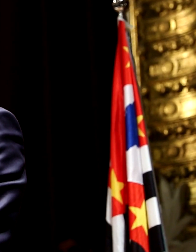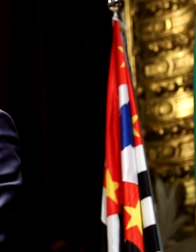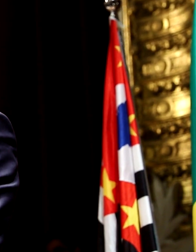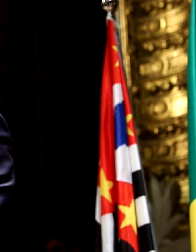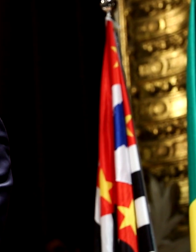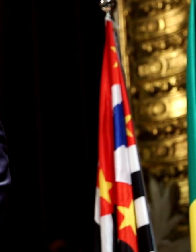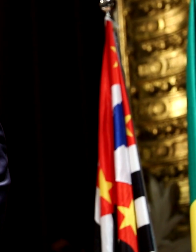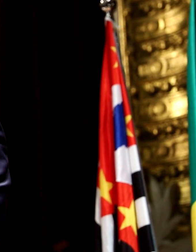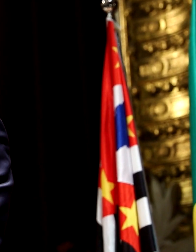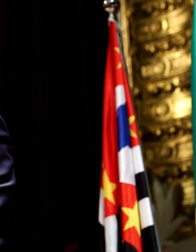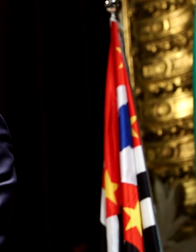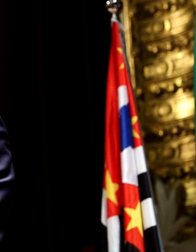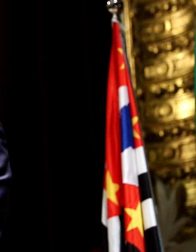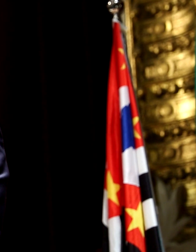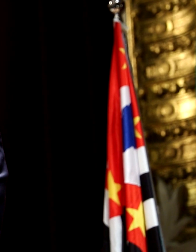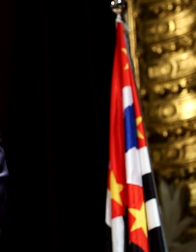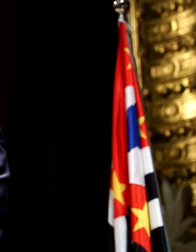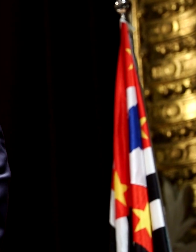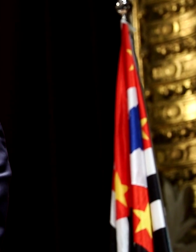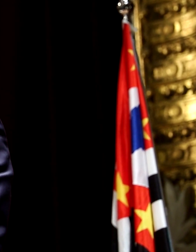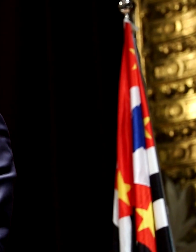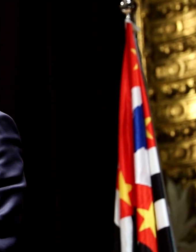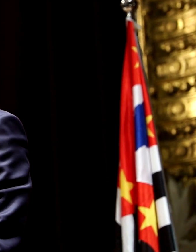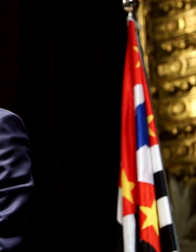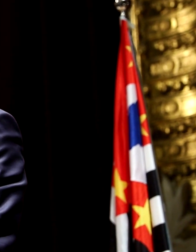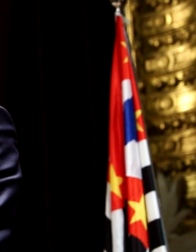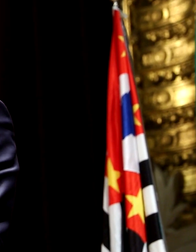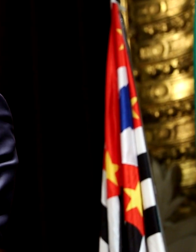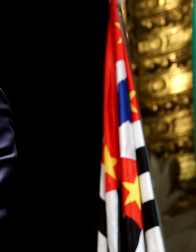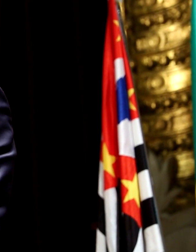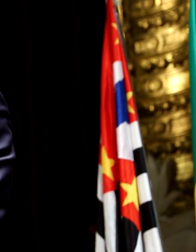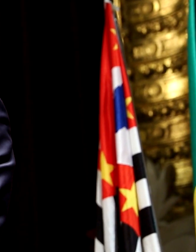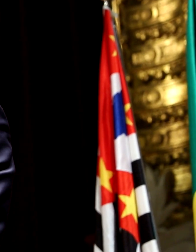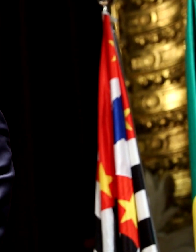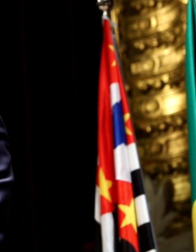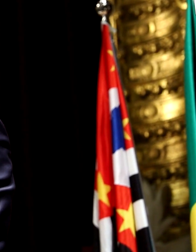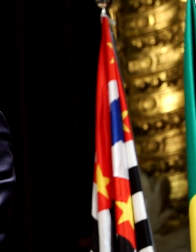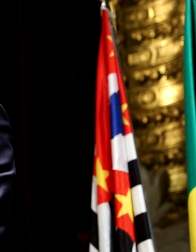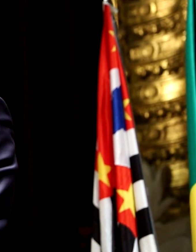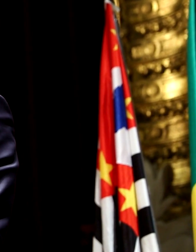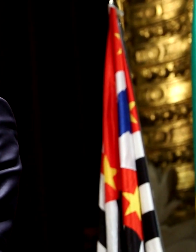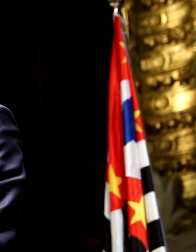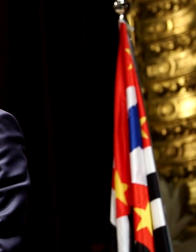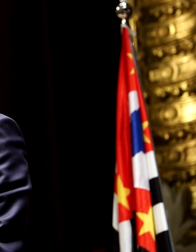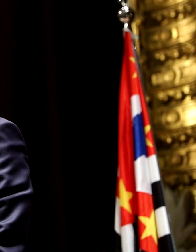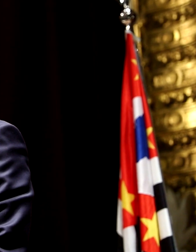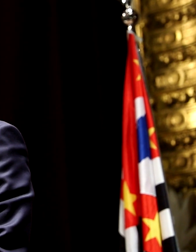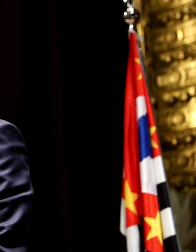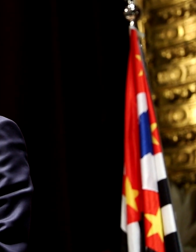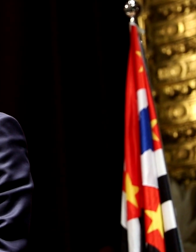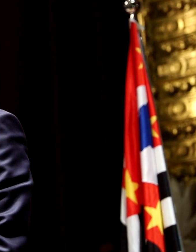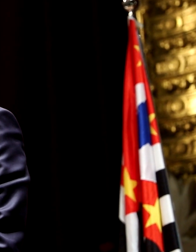independente e absolutamente intransigente na defesa do interesse social e, em especial,